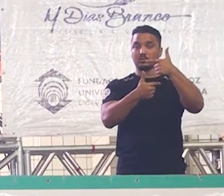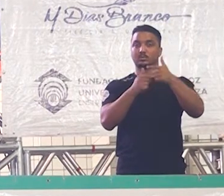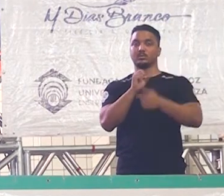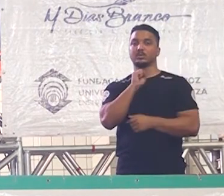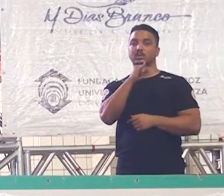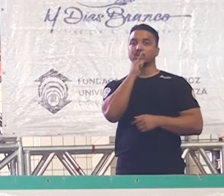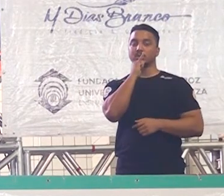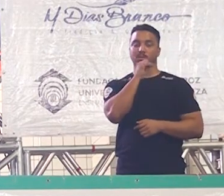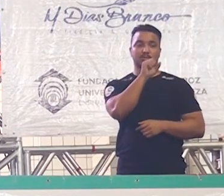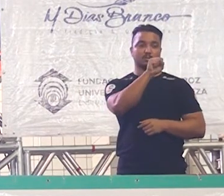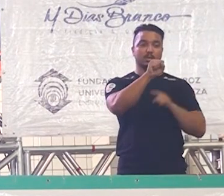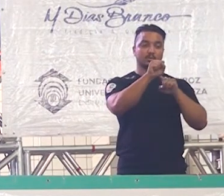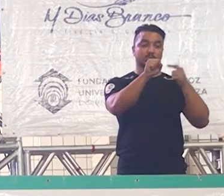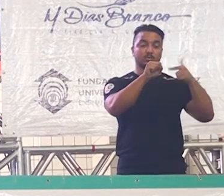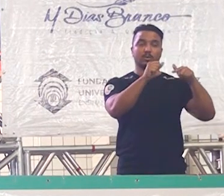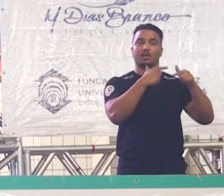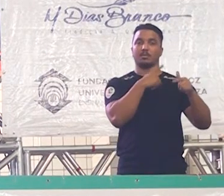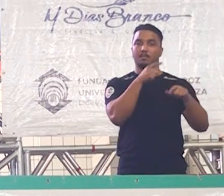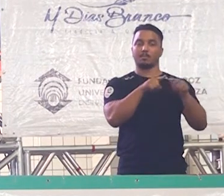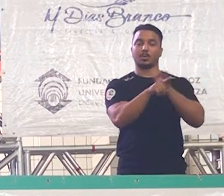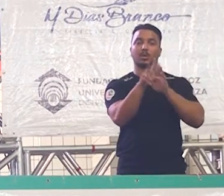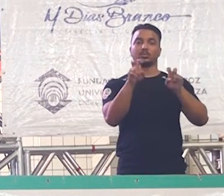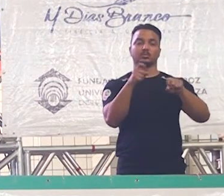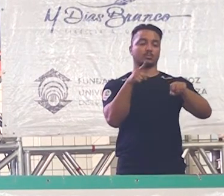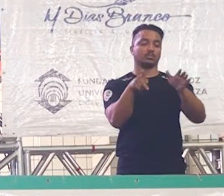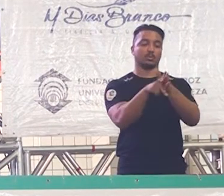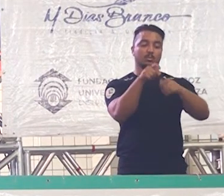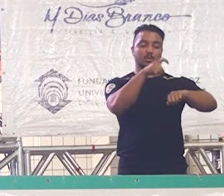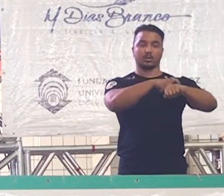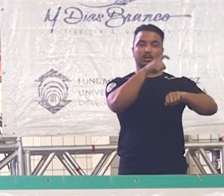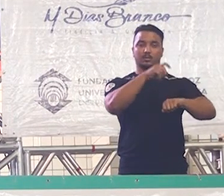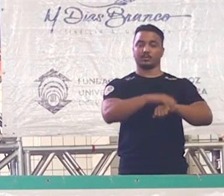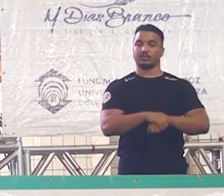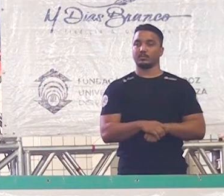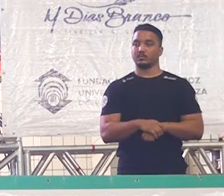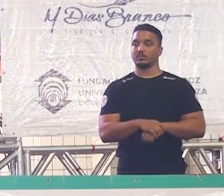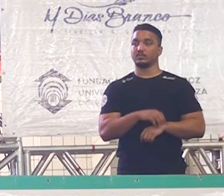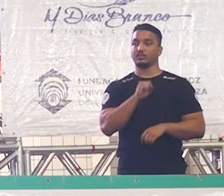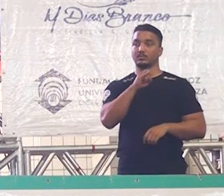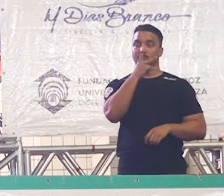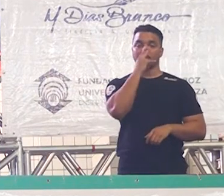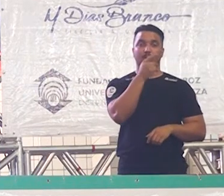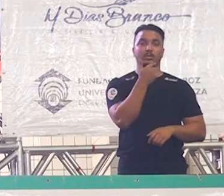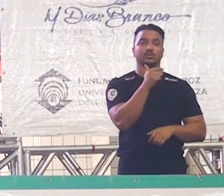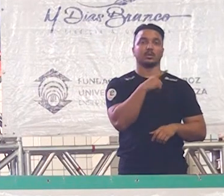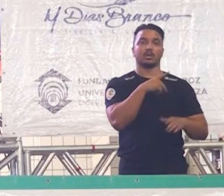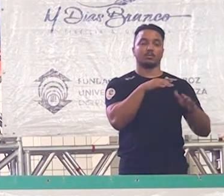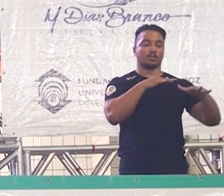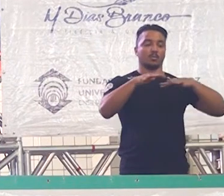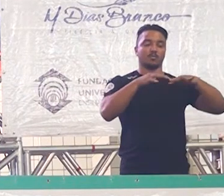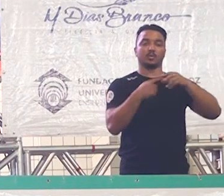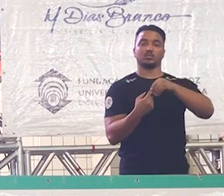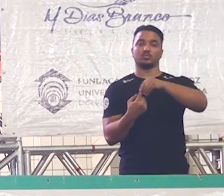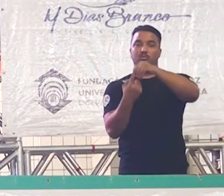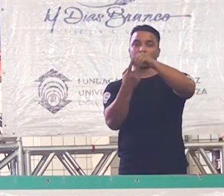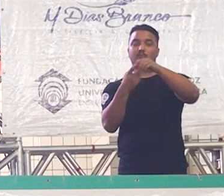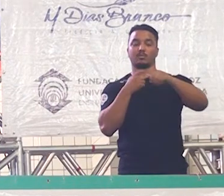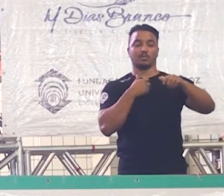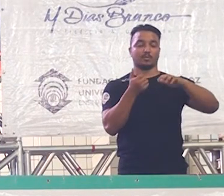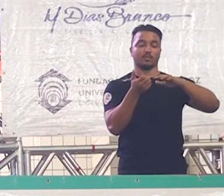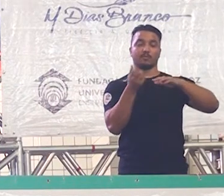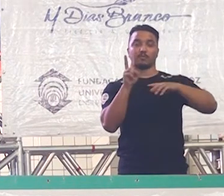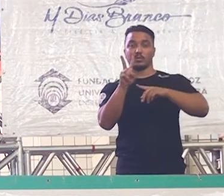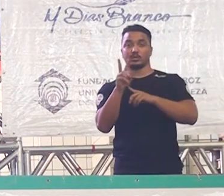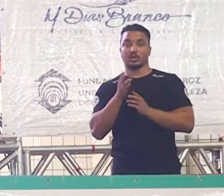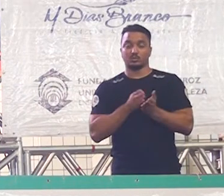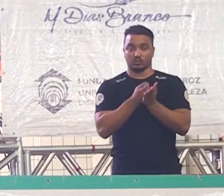perguntar espaço, aceleração ou tempo, função horária dos espaços. Se nós tivermos um movimento uniforme com velocidade constante,